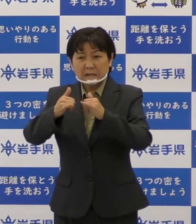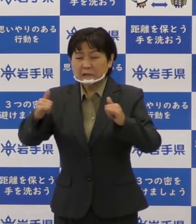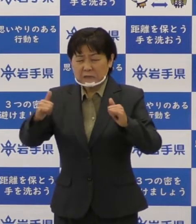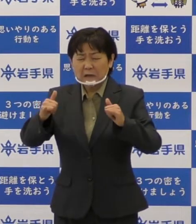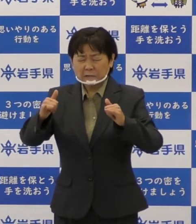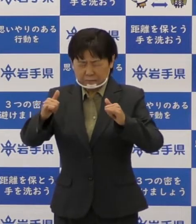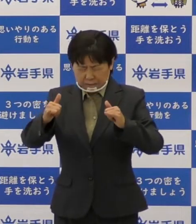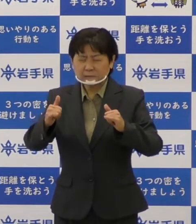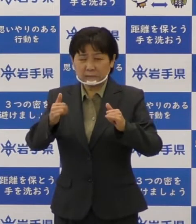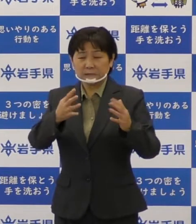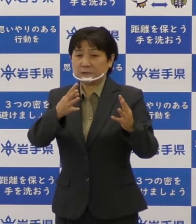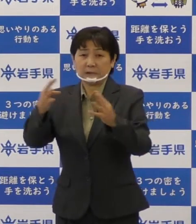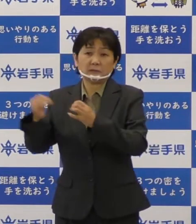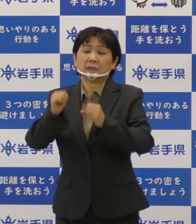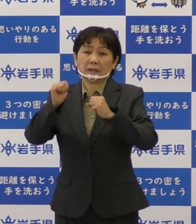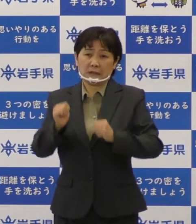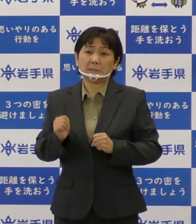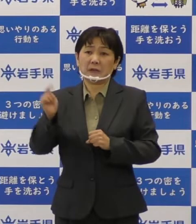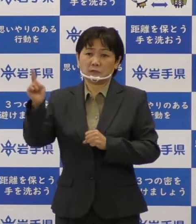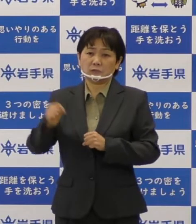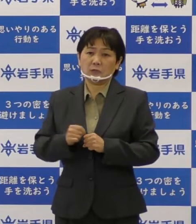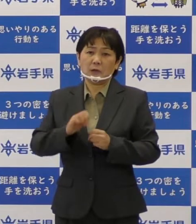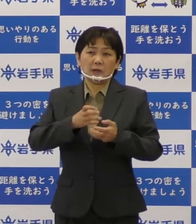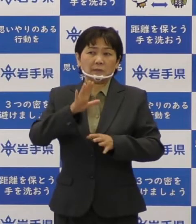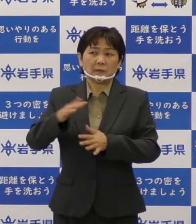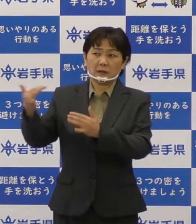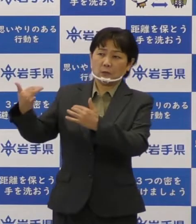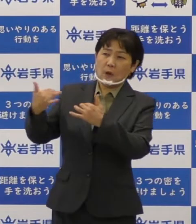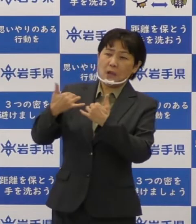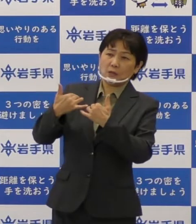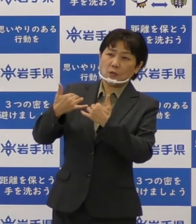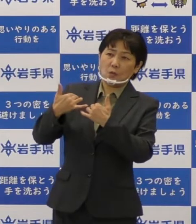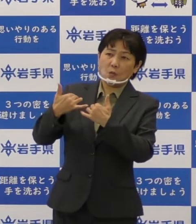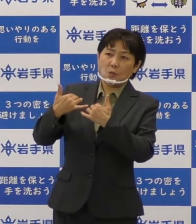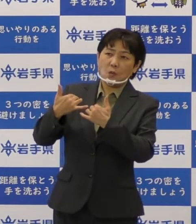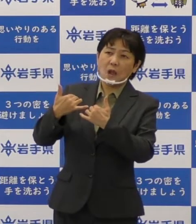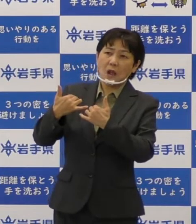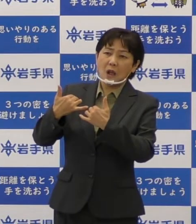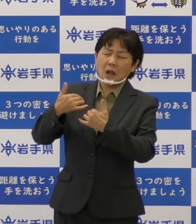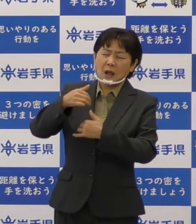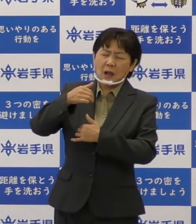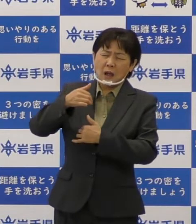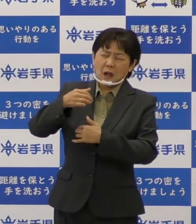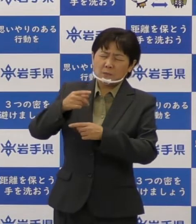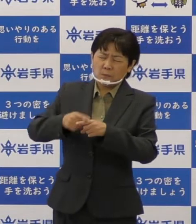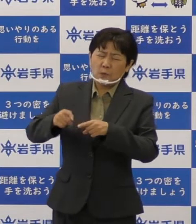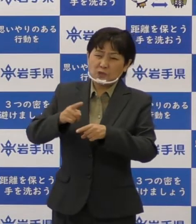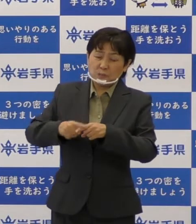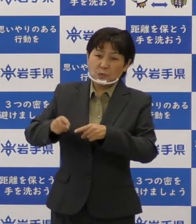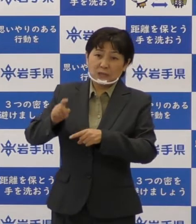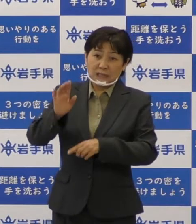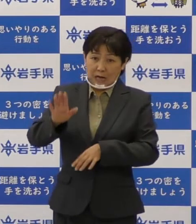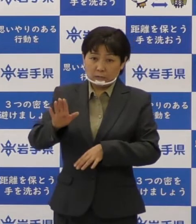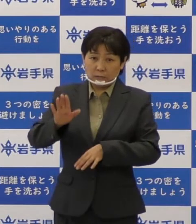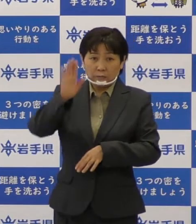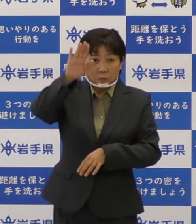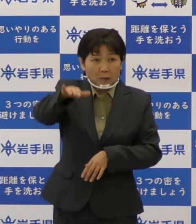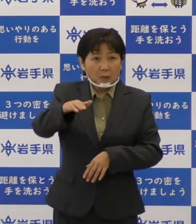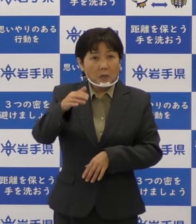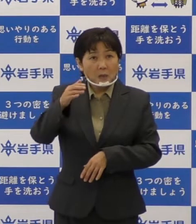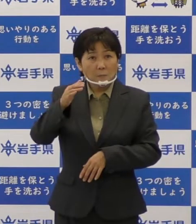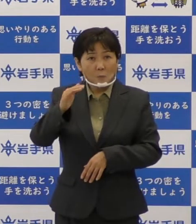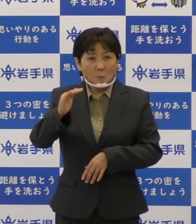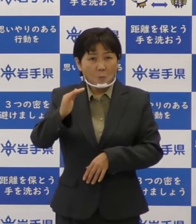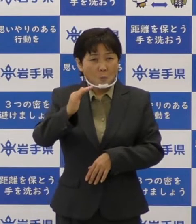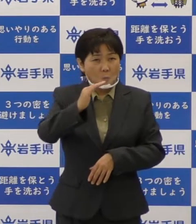ので、岩手への影響というのもすでに出てきていますし、増えていく可能性が高い